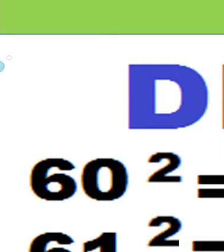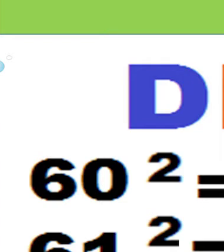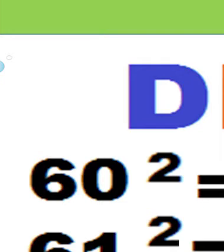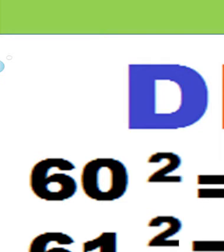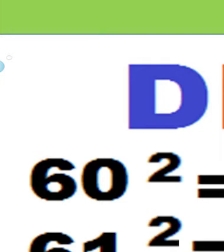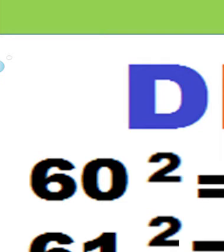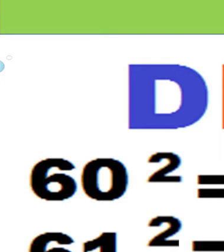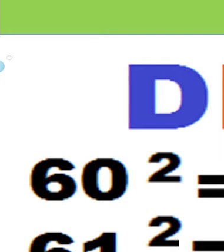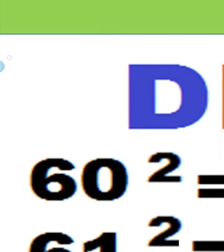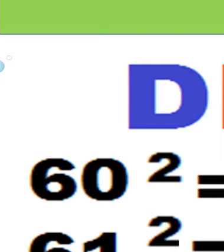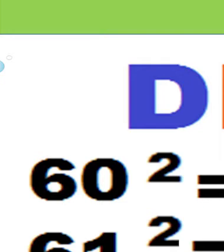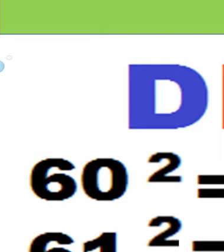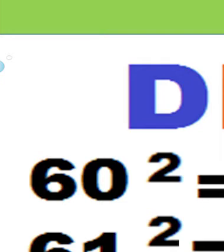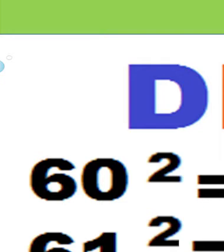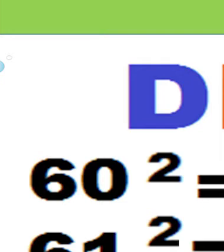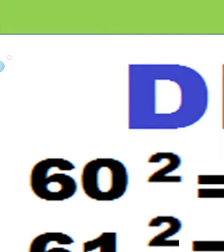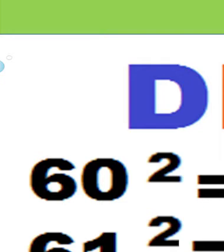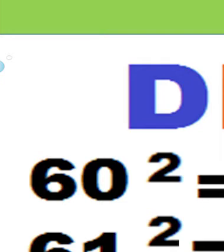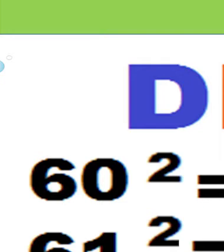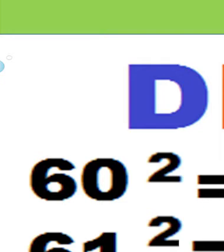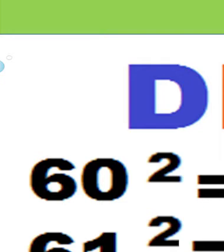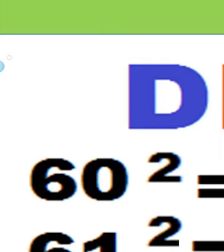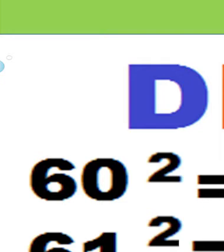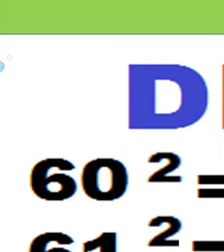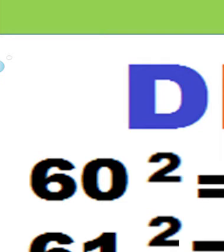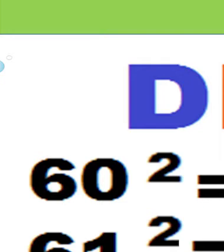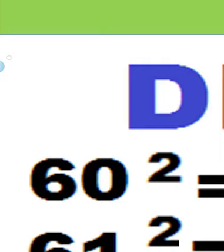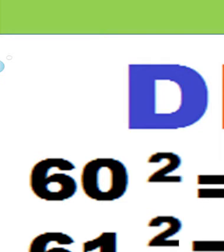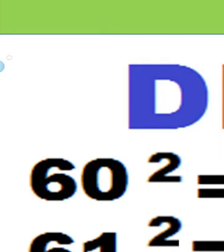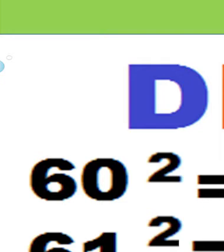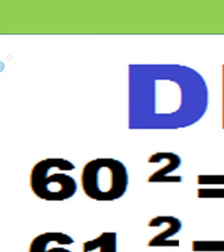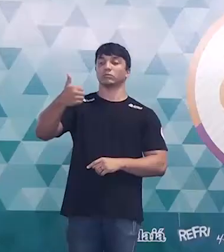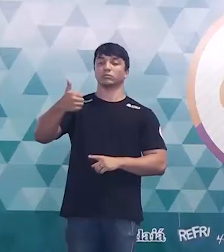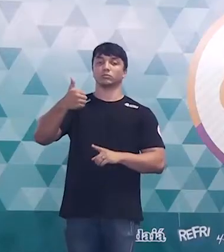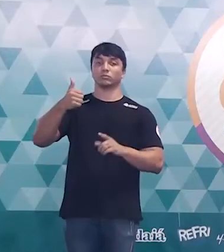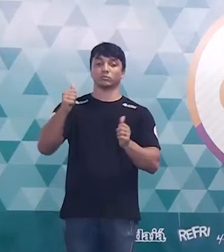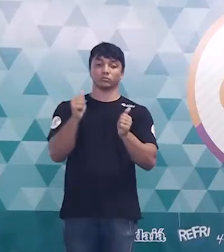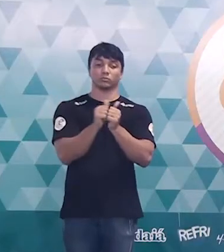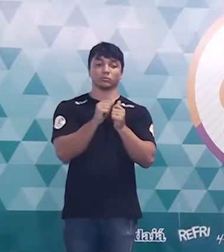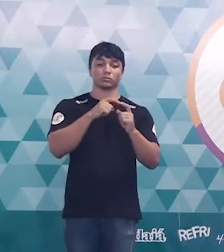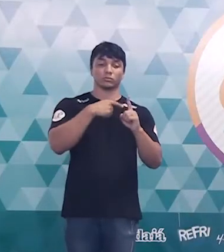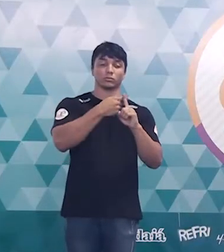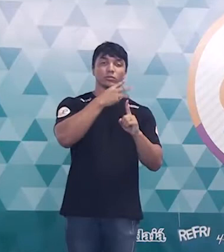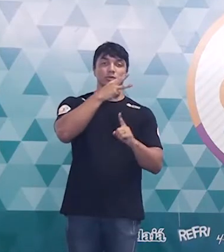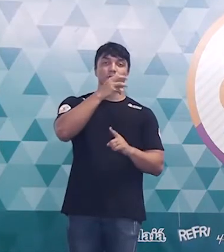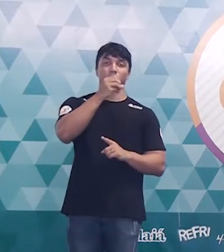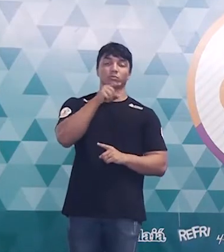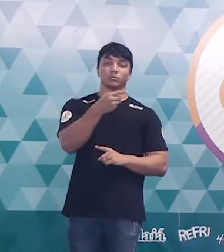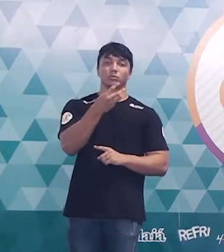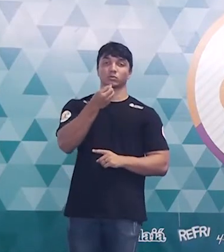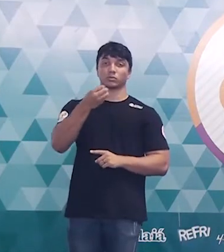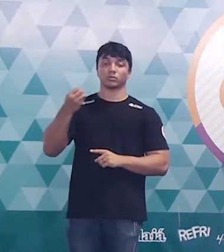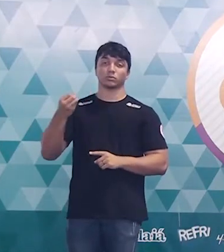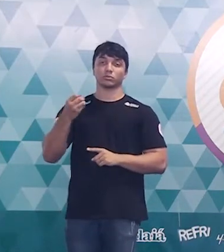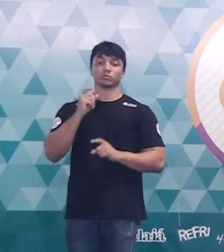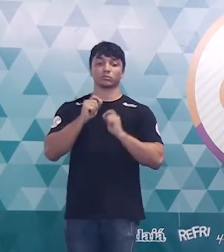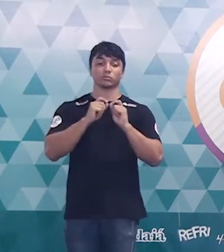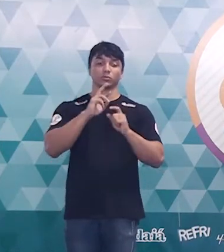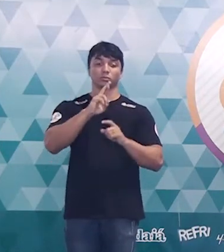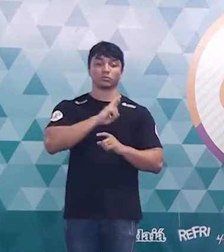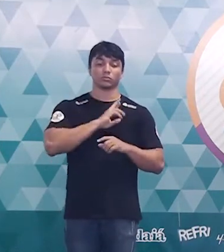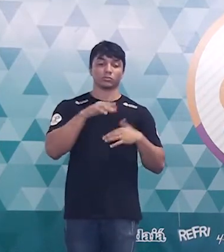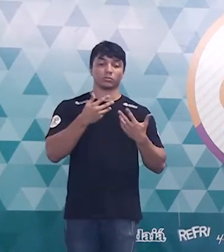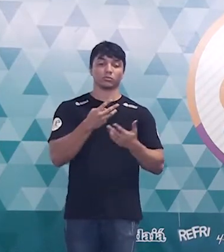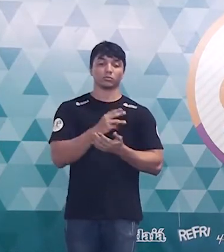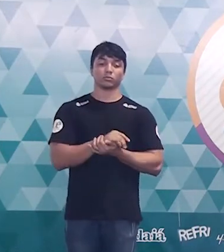dá 60 mais 61? 121. Junte isso com 3.600 e a sua